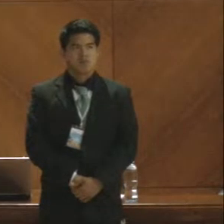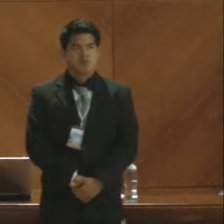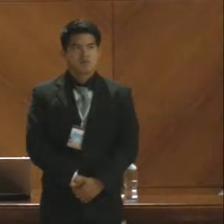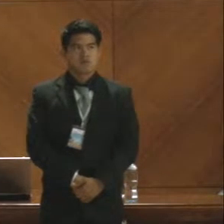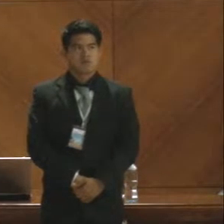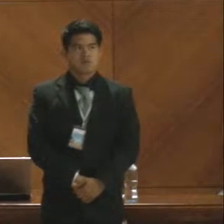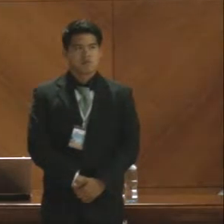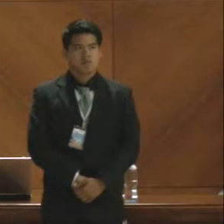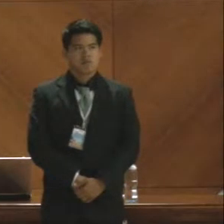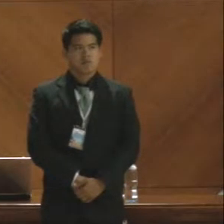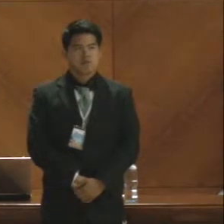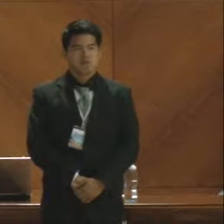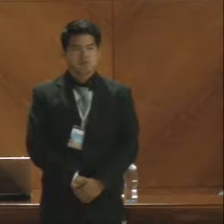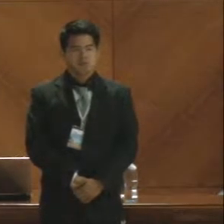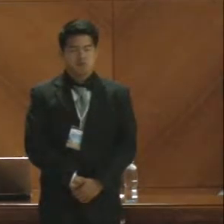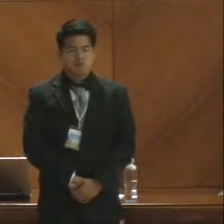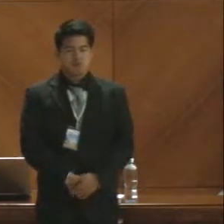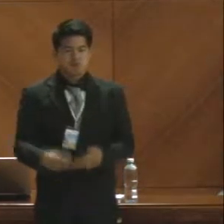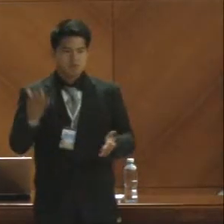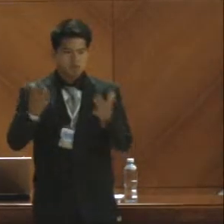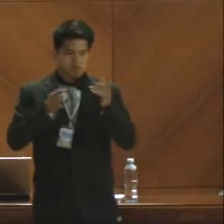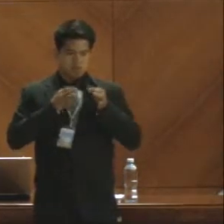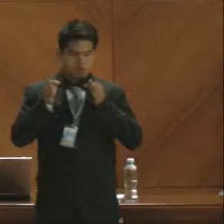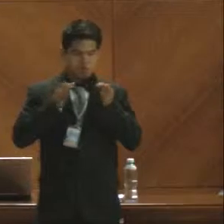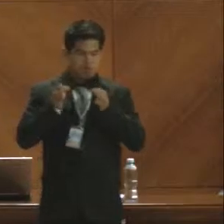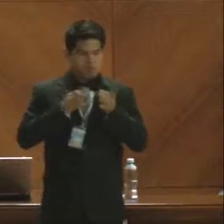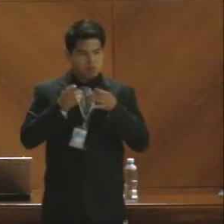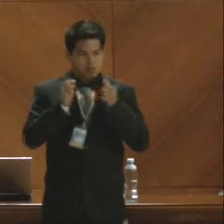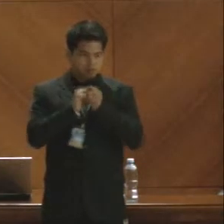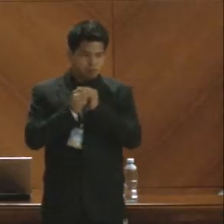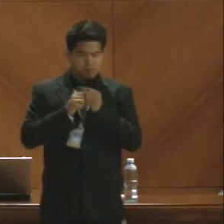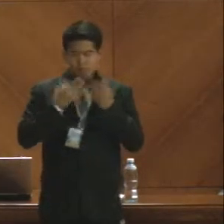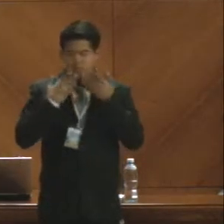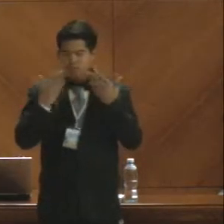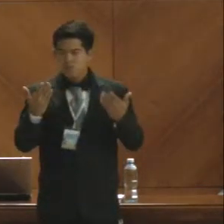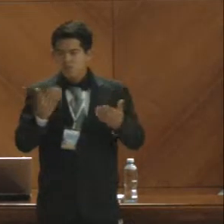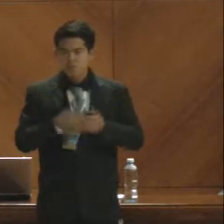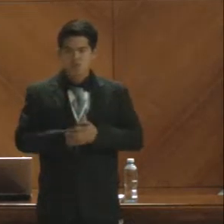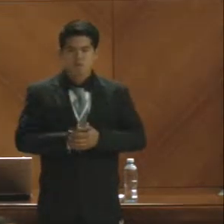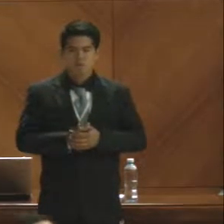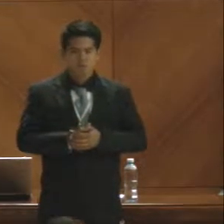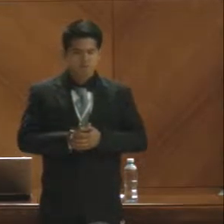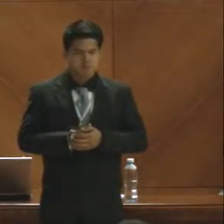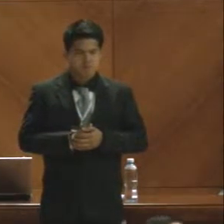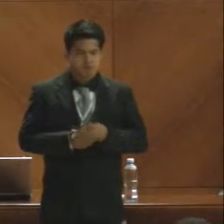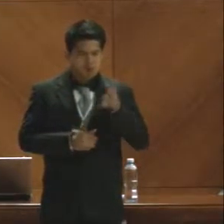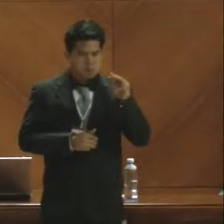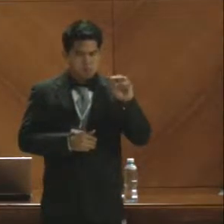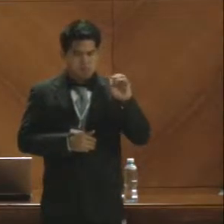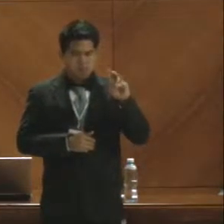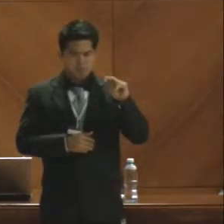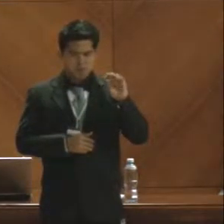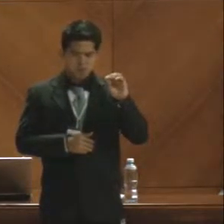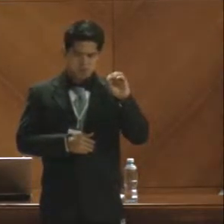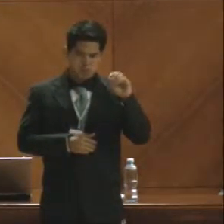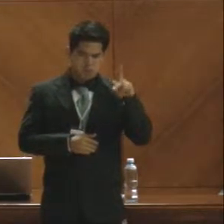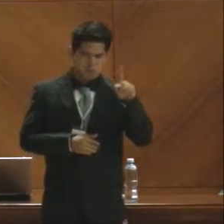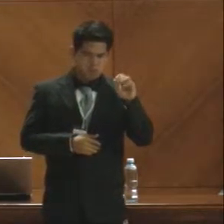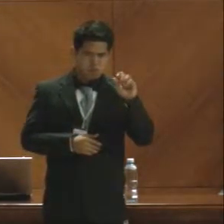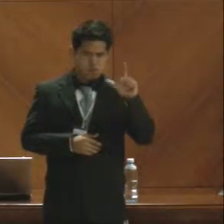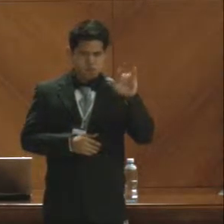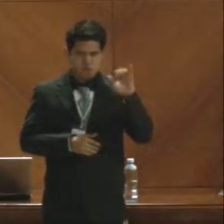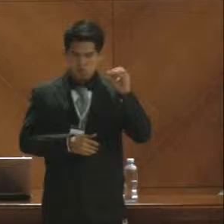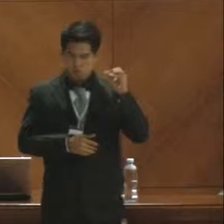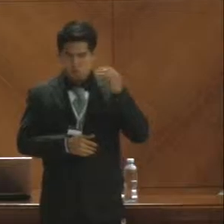Mientras le buscan el PDF, les explico un poco el problema. El problema es que tenemos un monopolio en lo que se refiere a la ofimática,